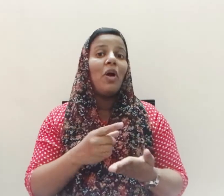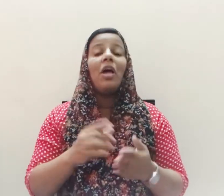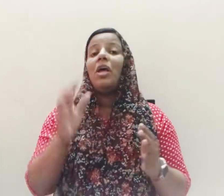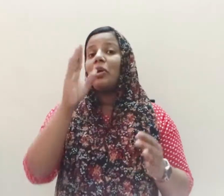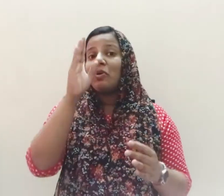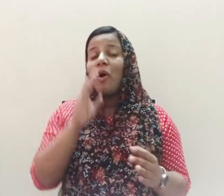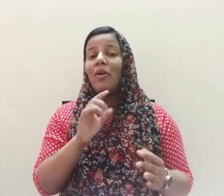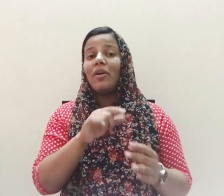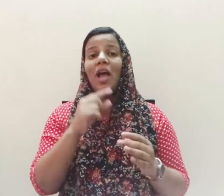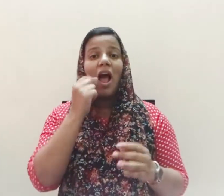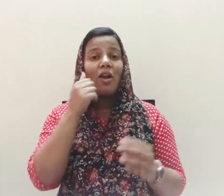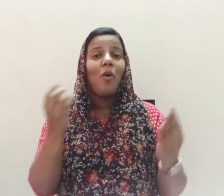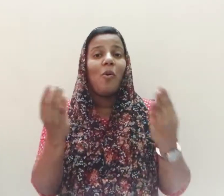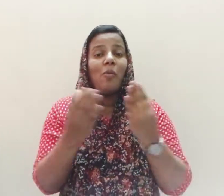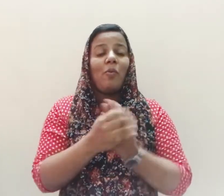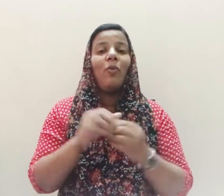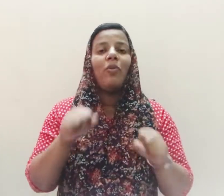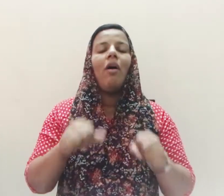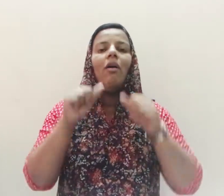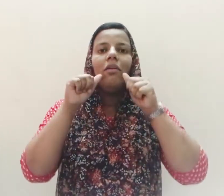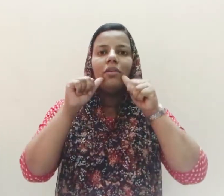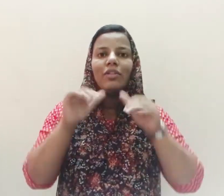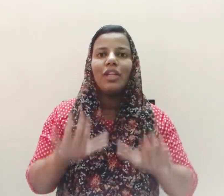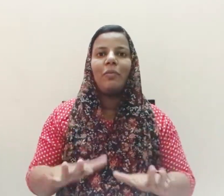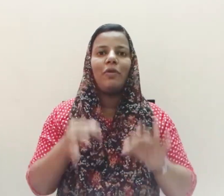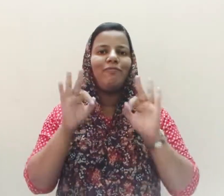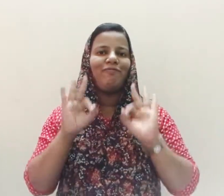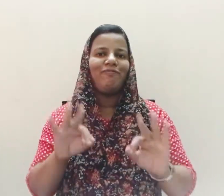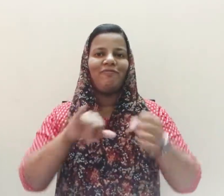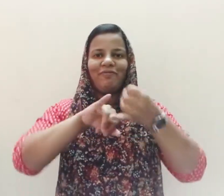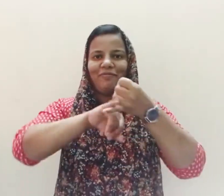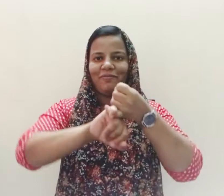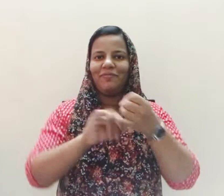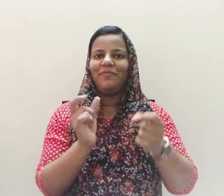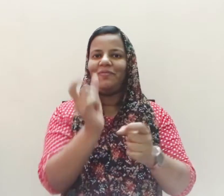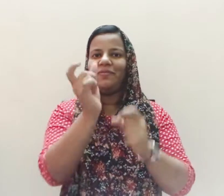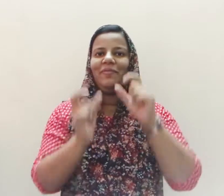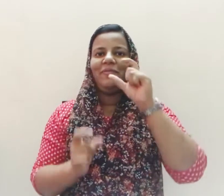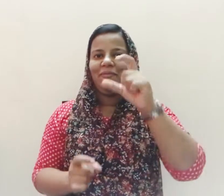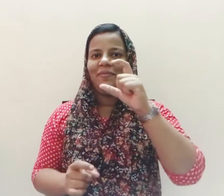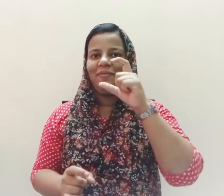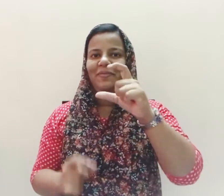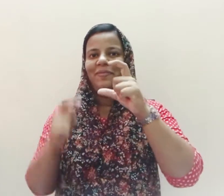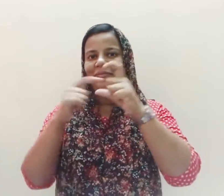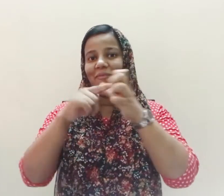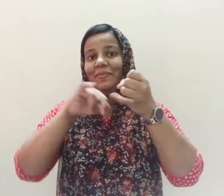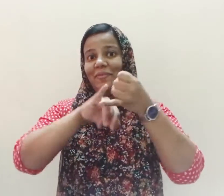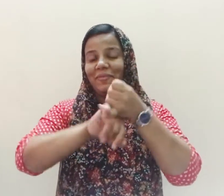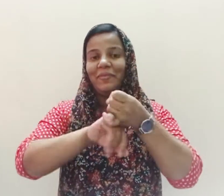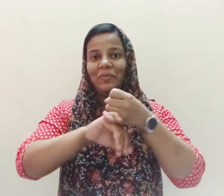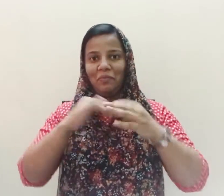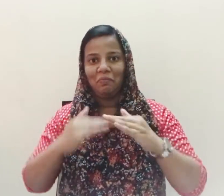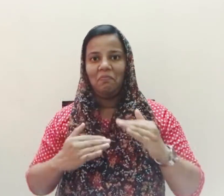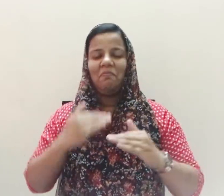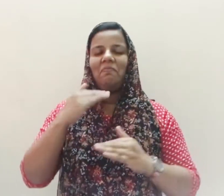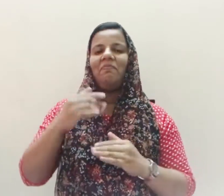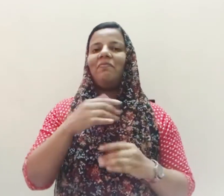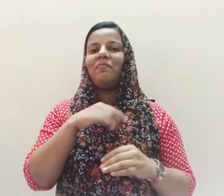ഉണ്ടായിരുന്നത് കൊണ്ട് അവൻ കൃതാർത്ഥനായി, അല്ലെങ്കിൽ അവൻ സക്സസ്ഫുള്ളായി മാറി, അവൻ പ്രോസ്പെറസായി മാറി, അഭിവൃദ്ധി പ്രാപിച്ചു, സക്സസ്